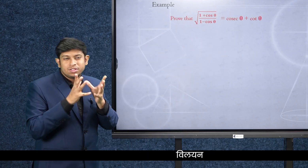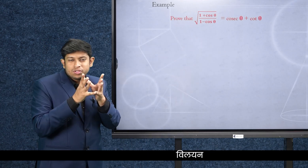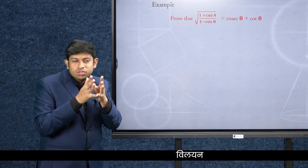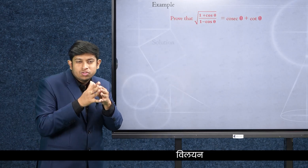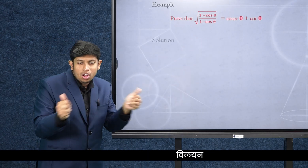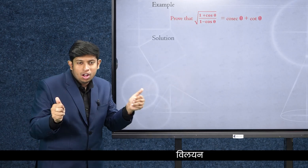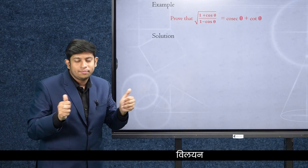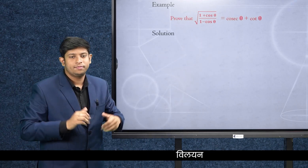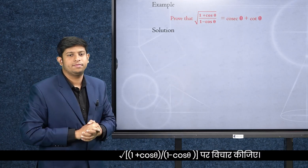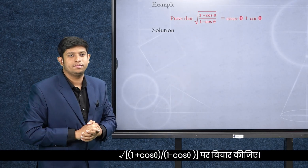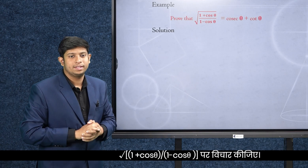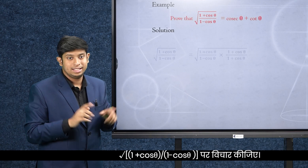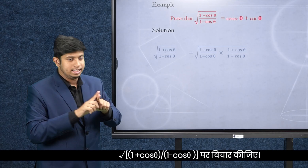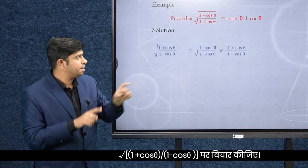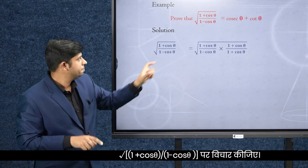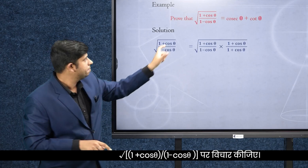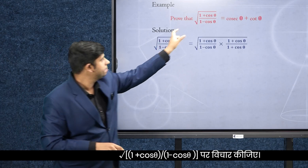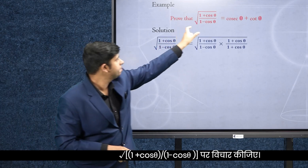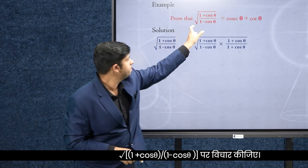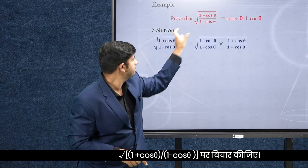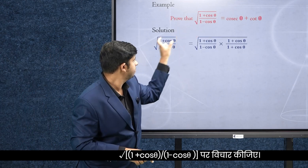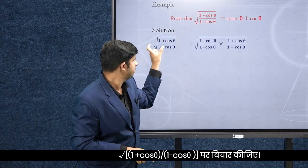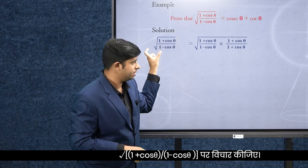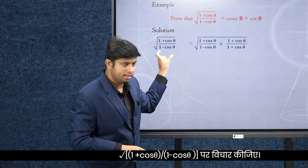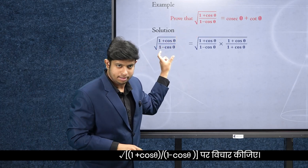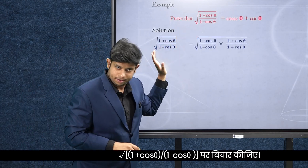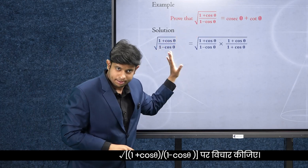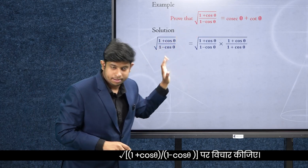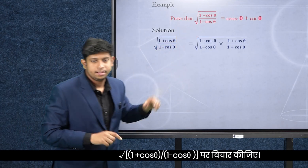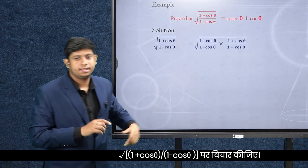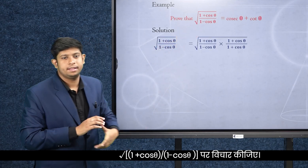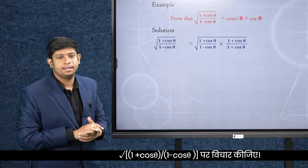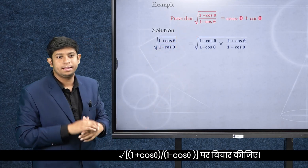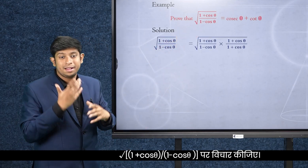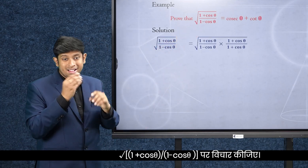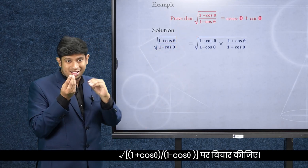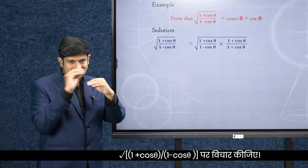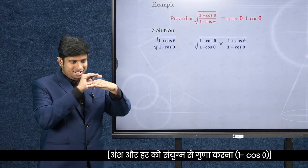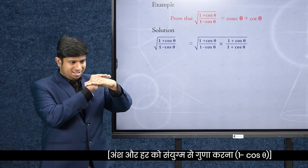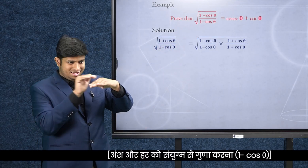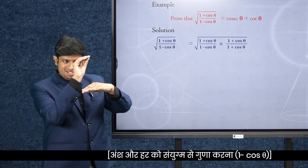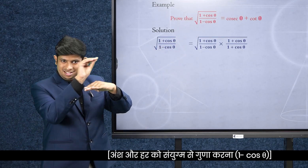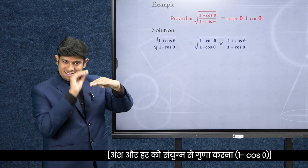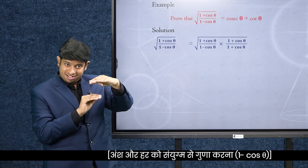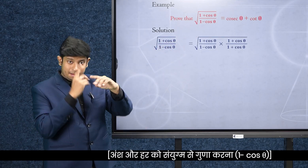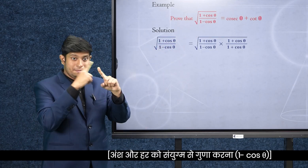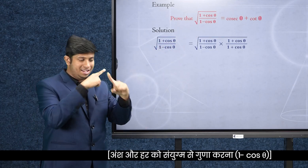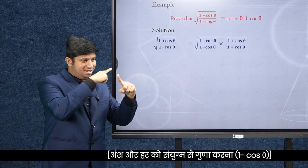विलयन: एक कोस स्लैश कोस पर विचार कीजिए। अंश और हर को संयुग्म